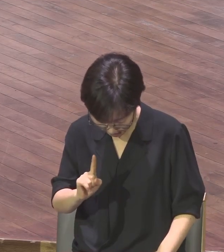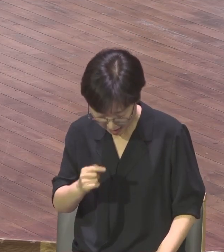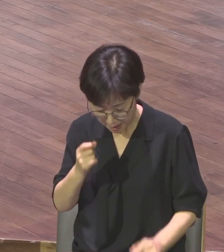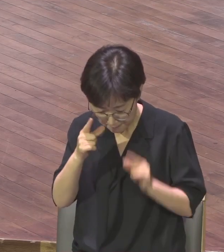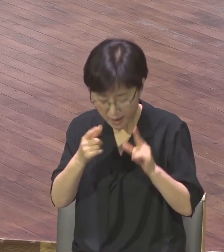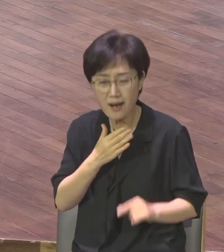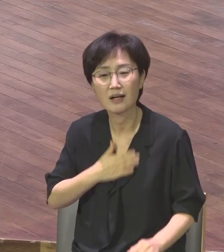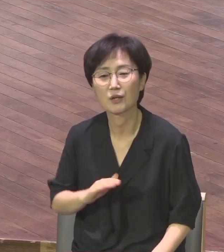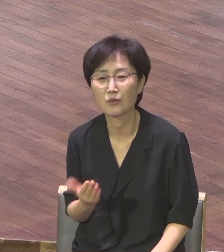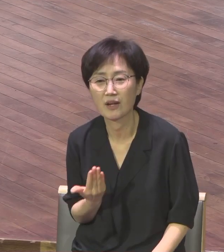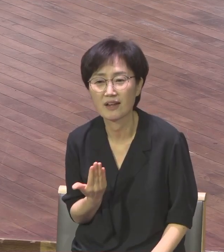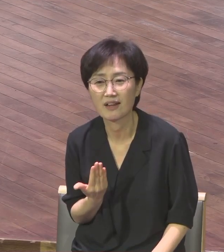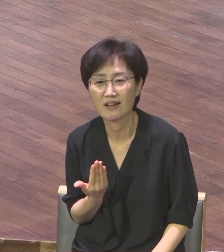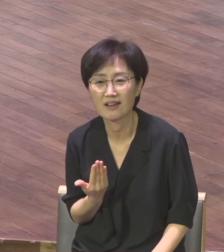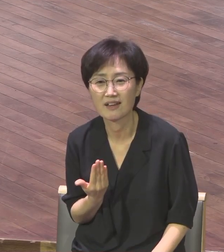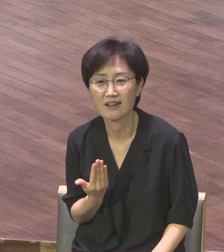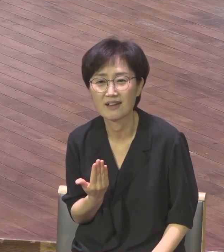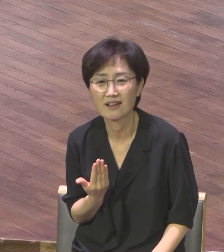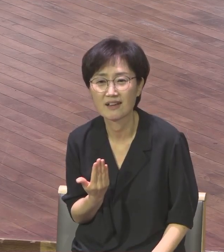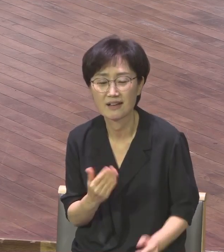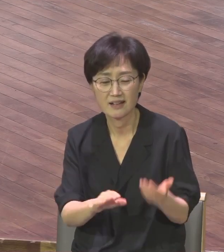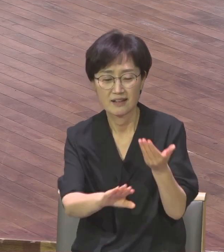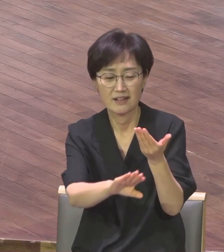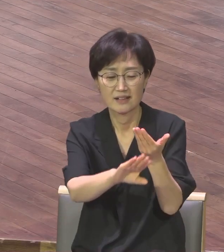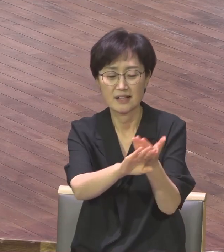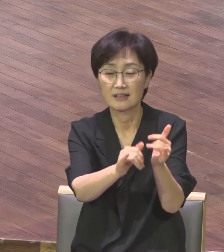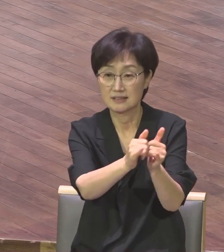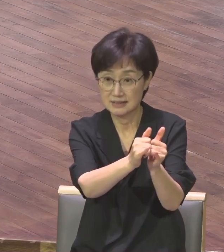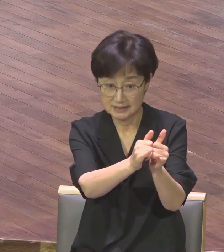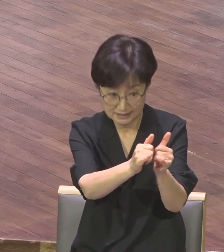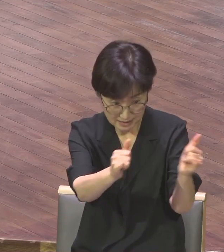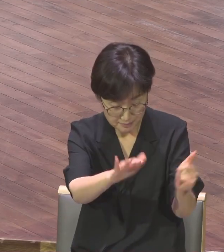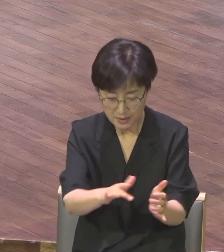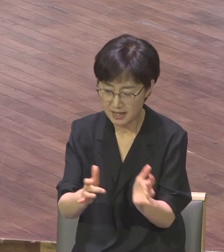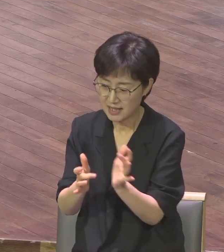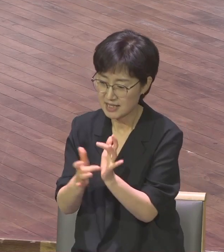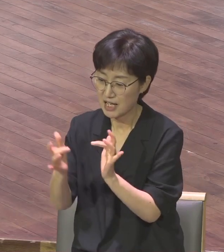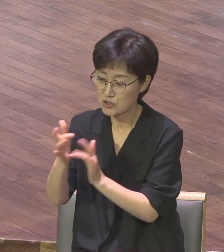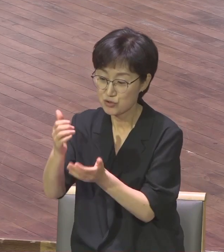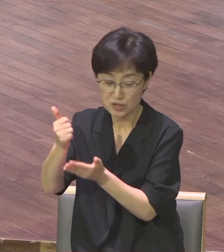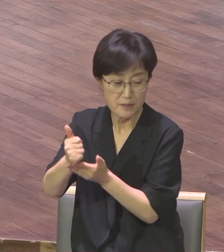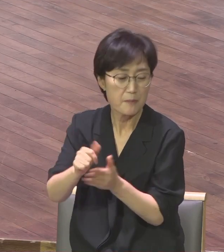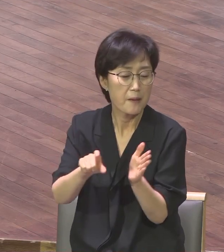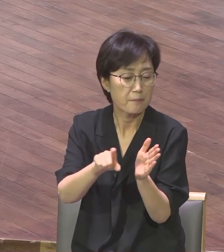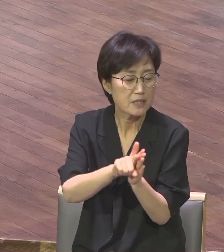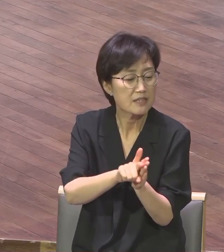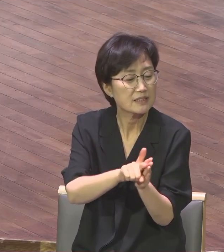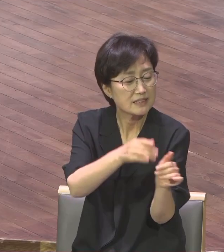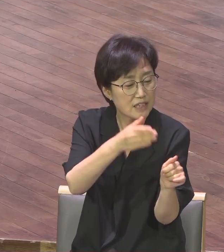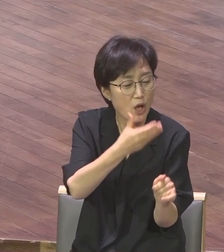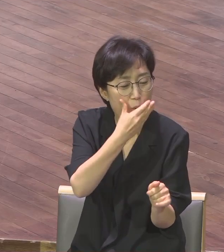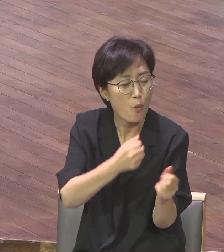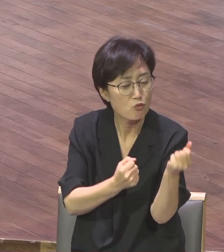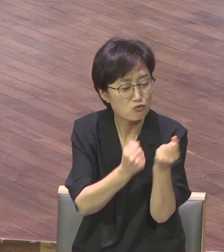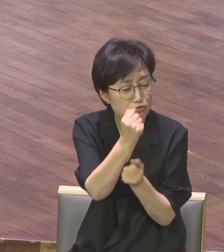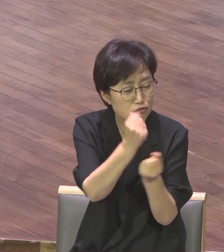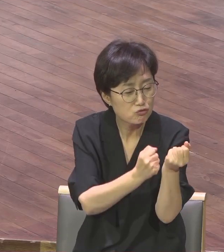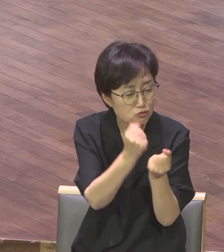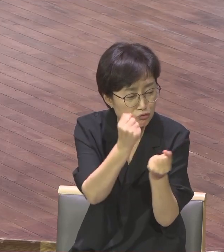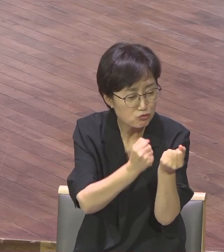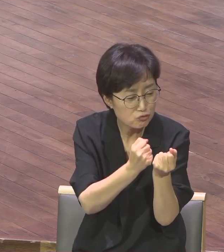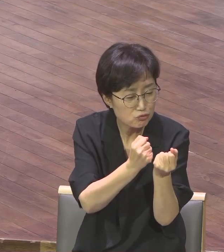영적 상태를. 다른 사람에게 예수를 말해 봐야 여러분의 영적 수준이 나와요.